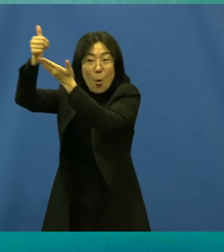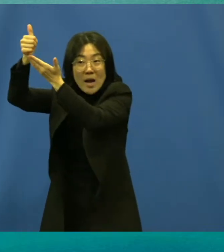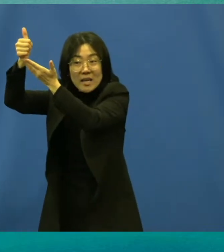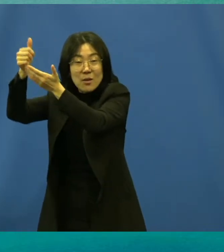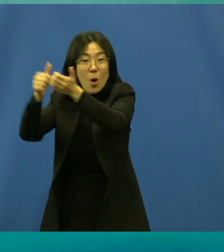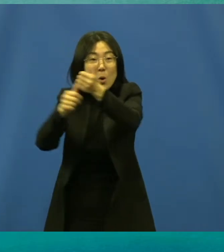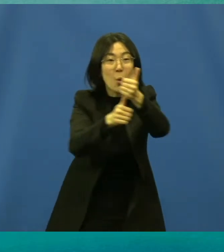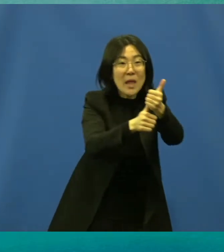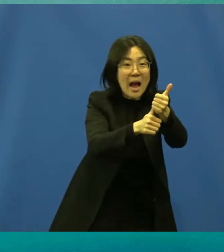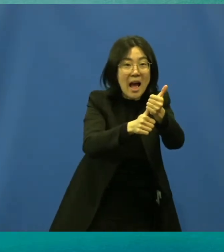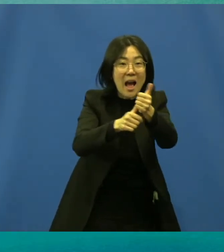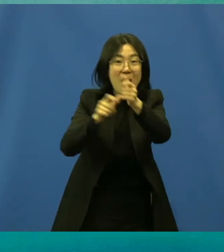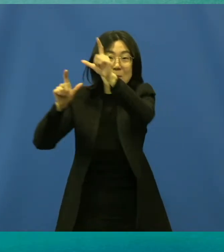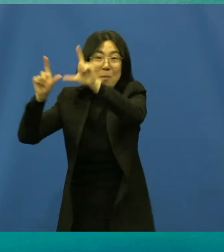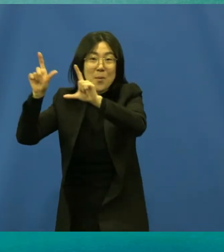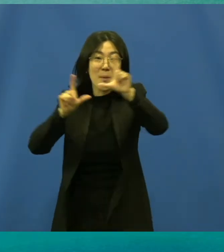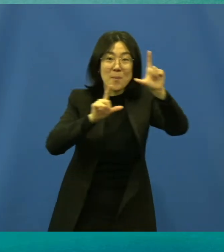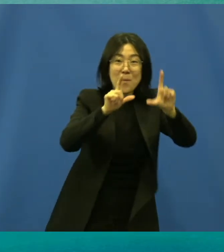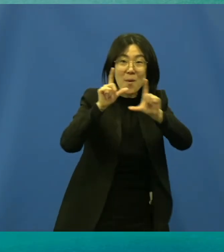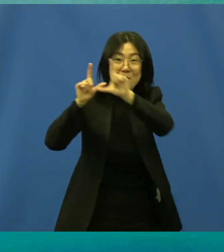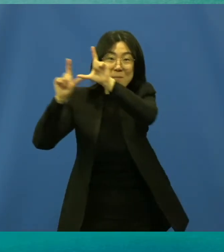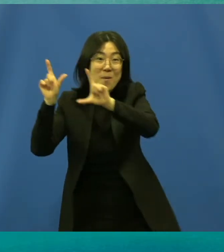요나서를 읽어보면